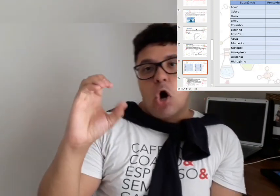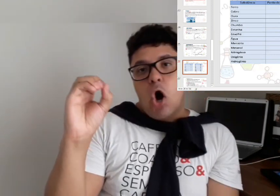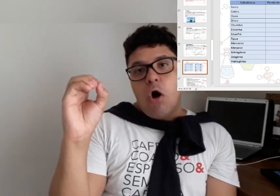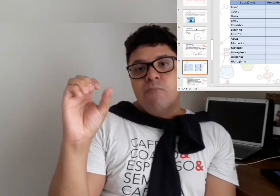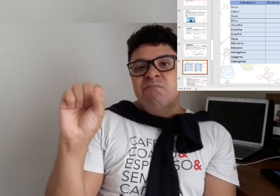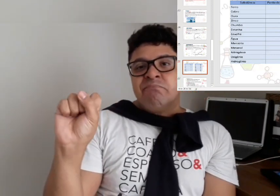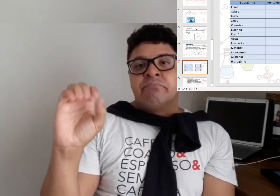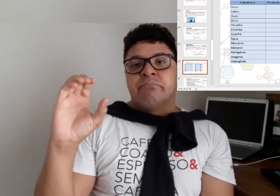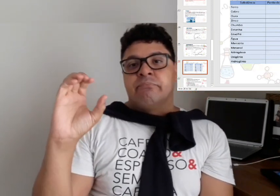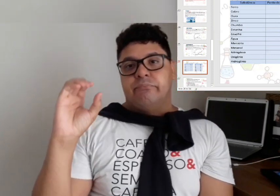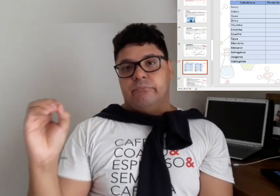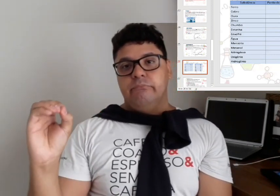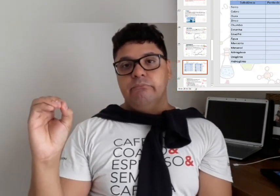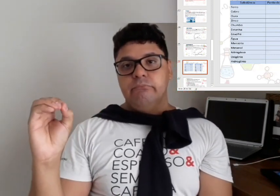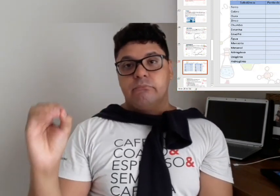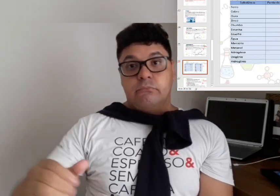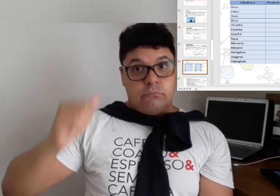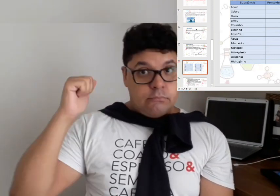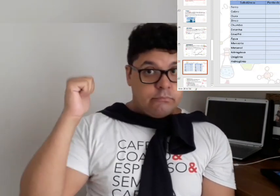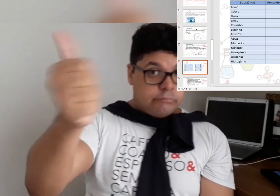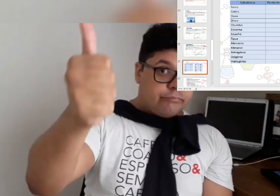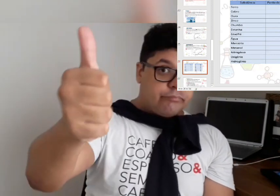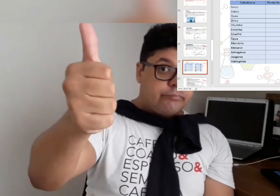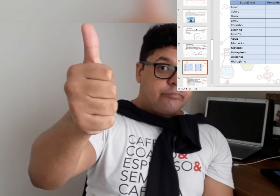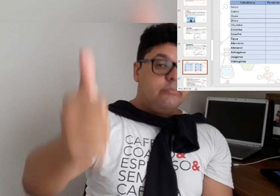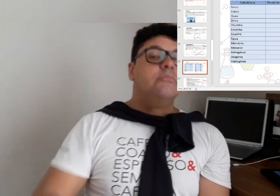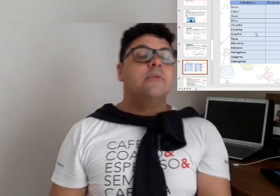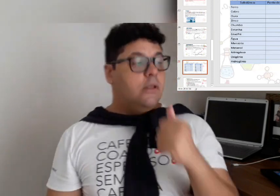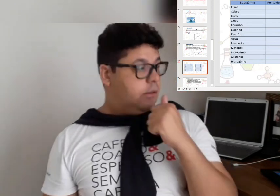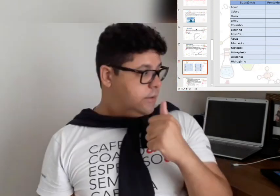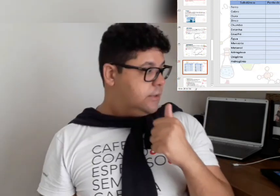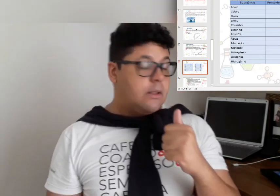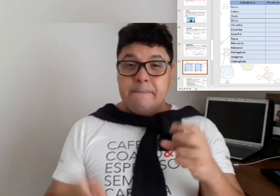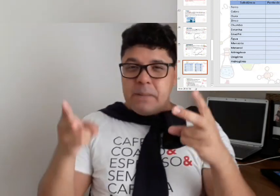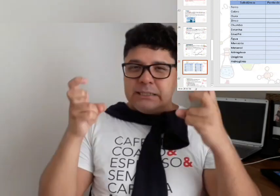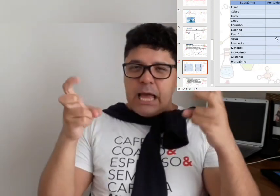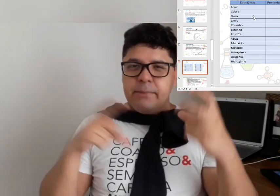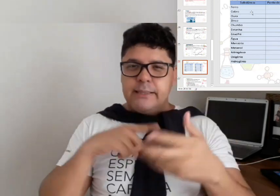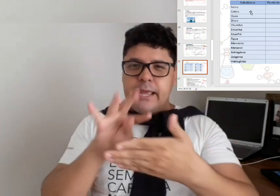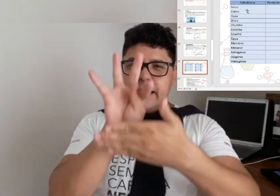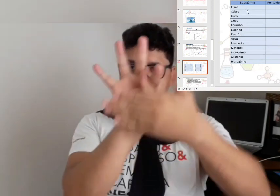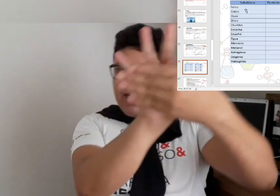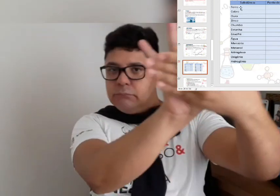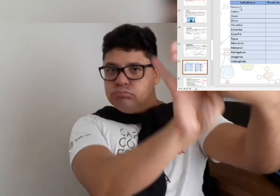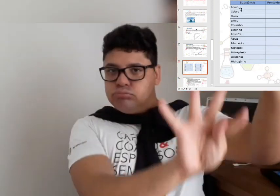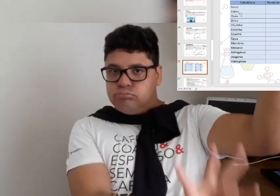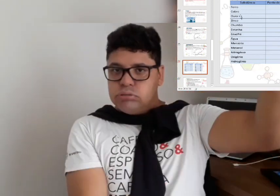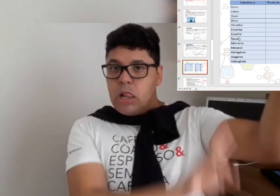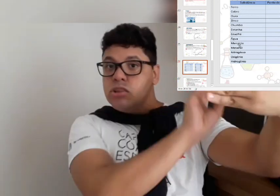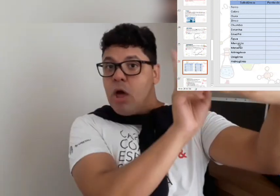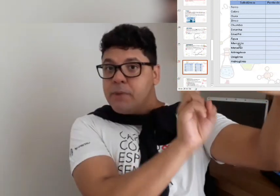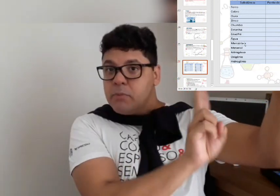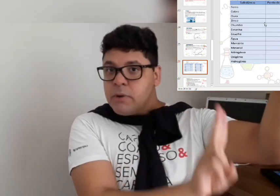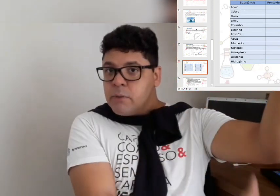já atingiu o seu ponto de ebulição, tá? Então, nessa tabelinha, nós temos dados, olha lá, ó,